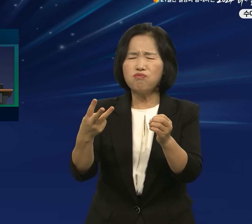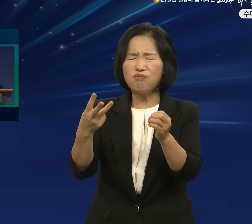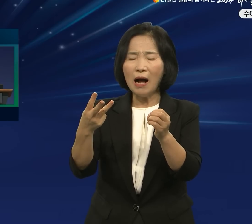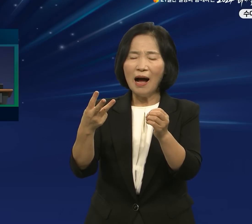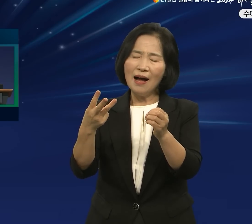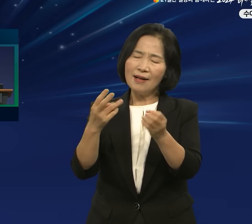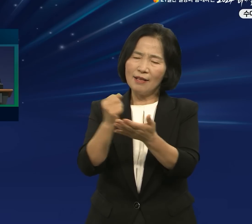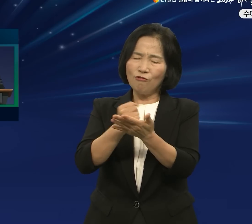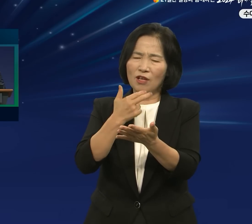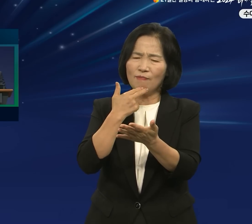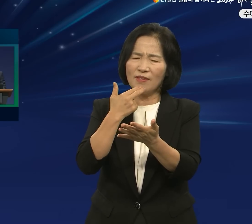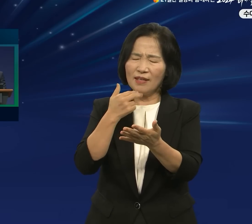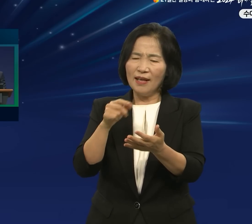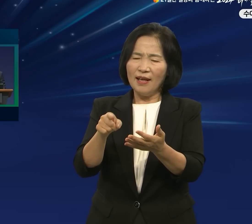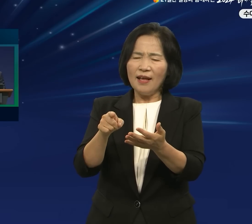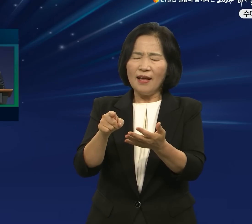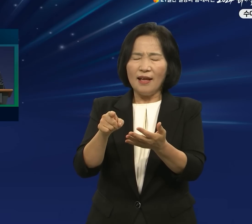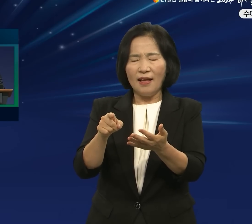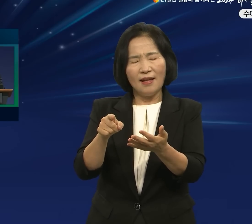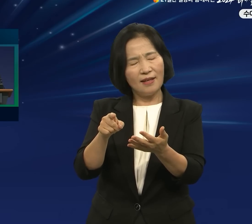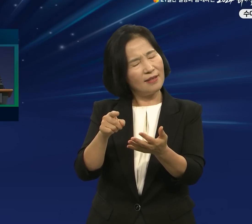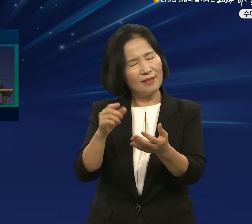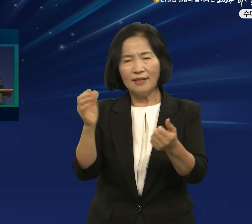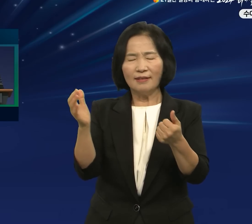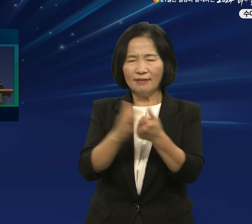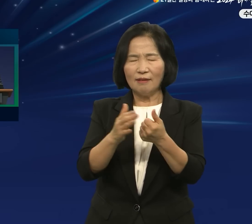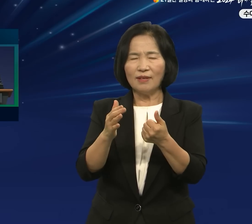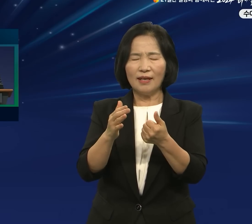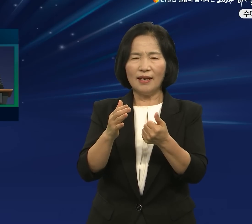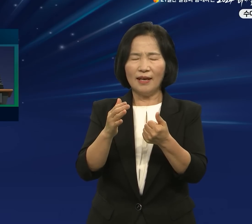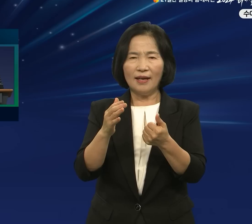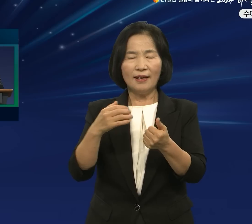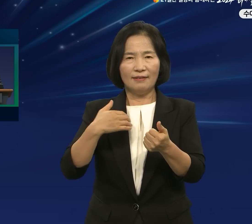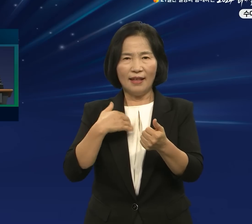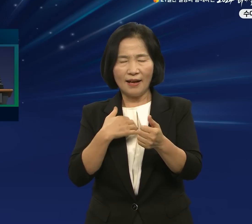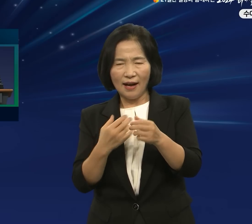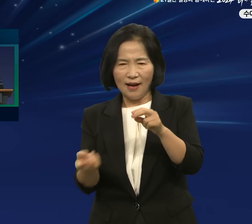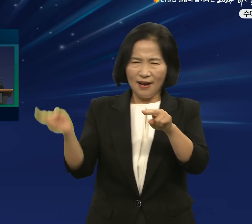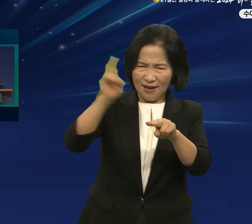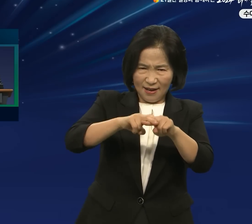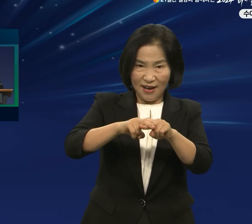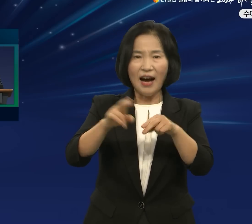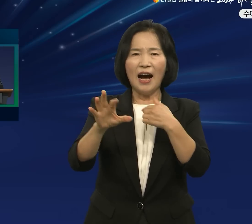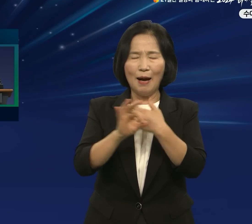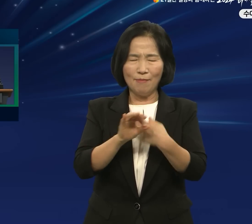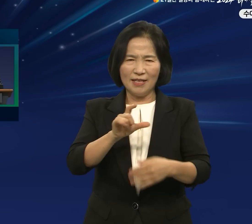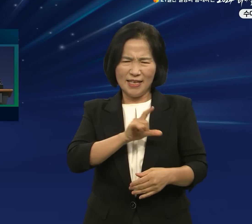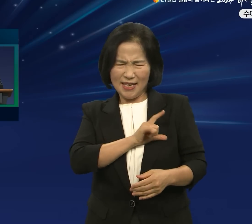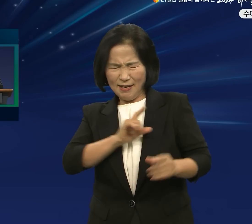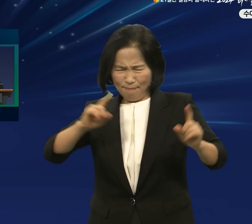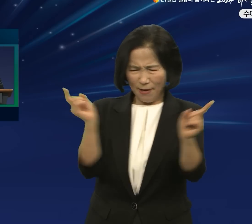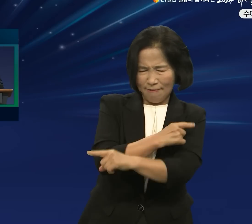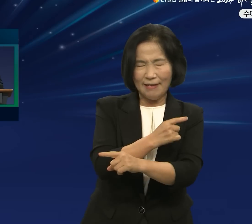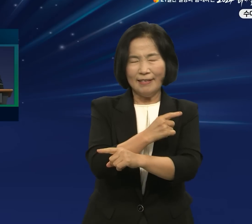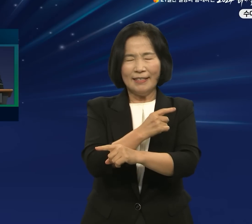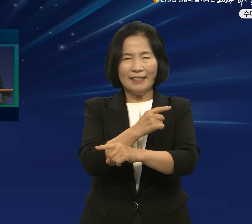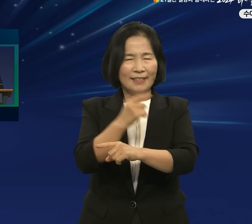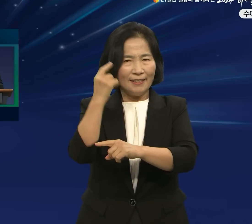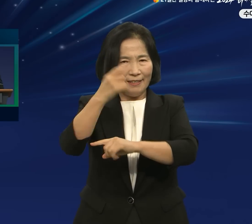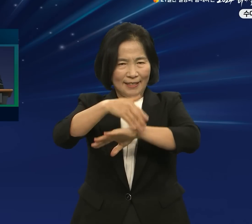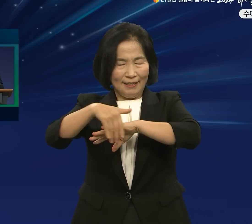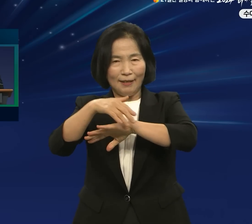부처 불자는 아니다 싶어서 청빙을 받고 첫 번째 내가 교회 가면 이름부터 바꿔야 되겠다